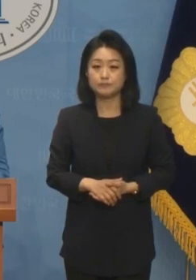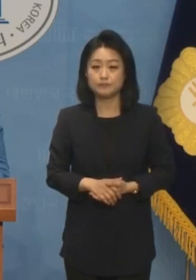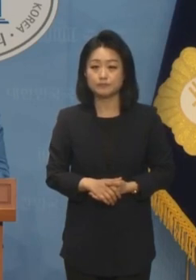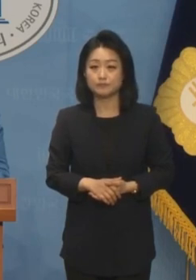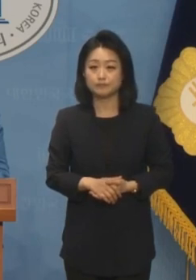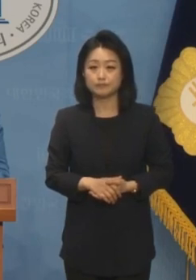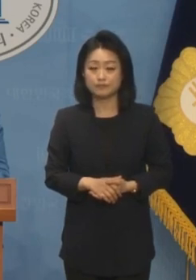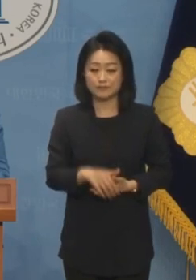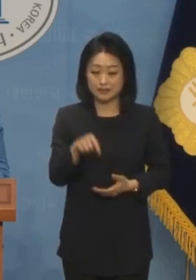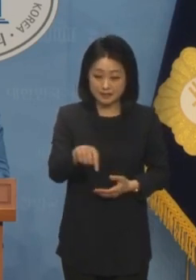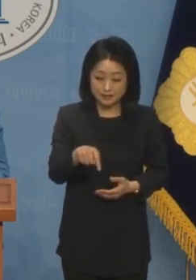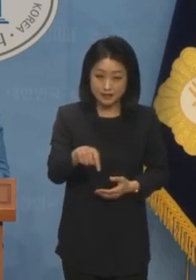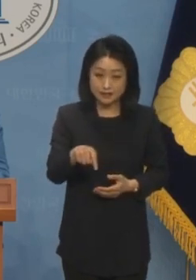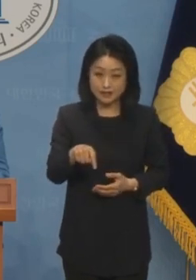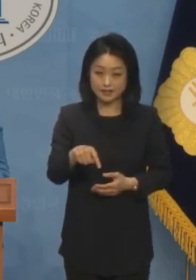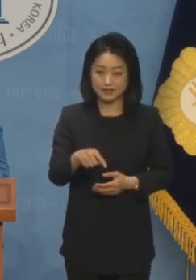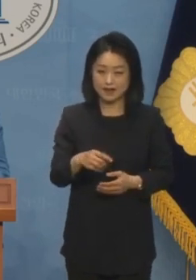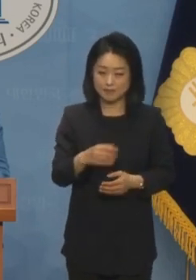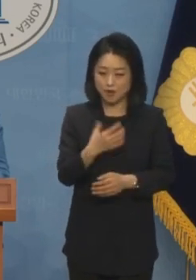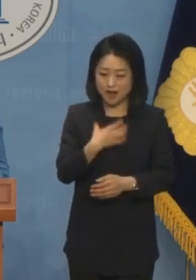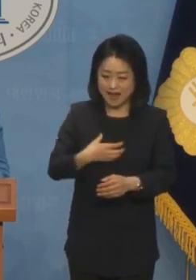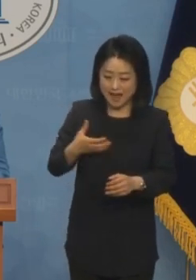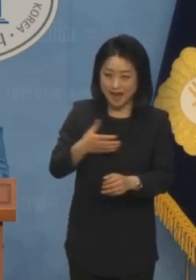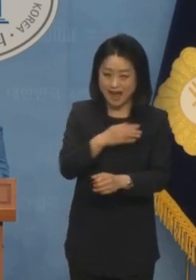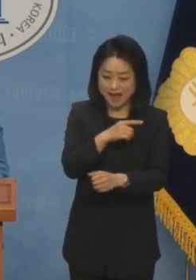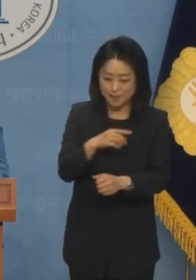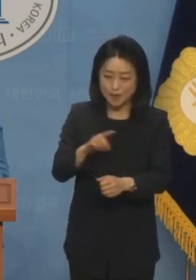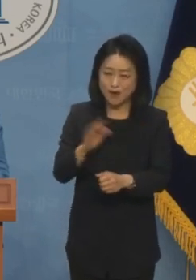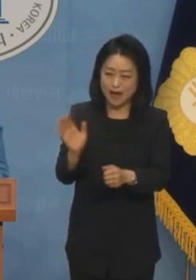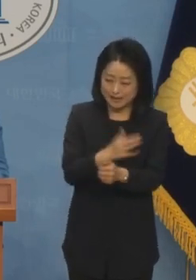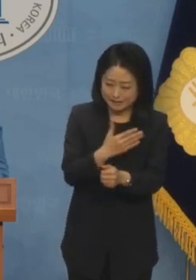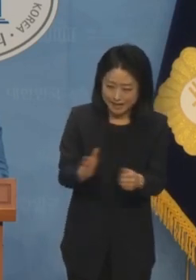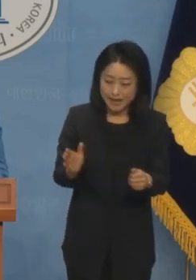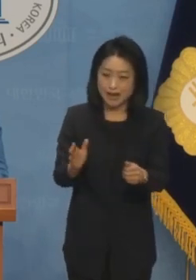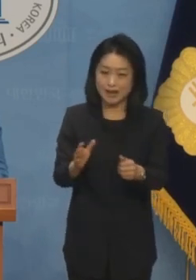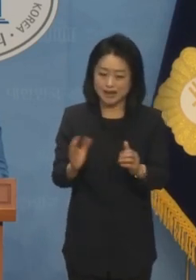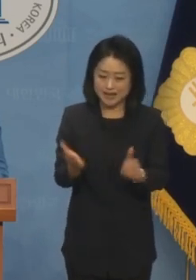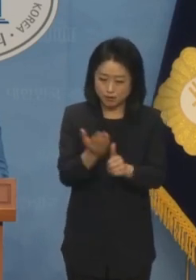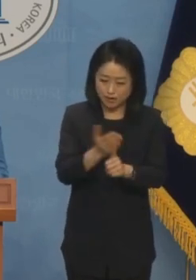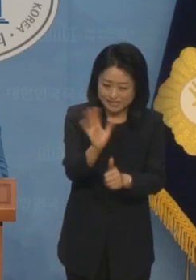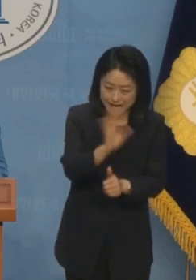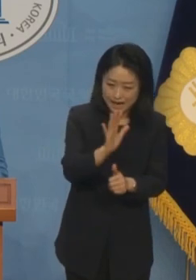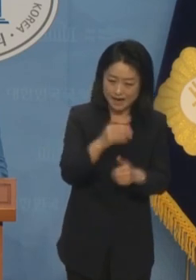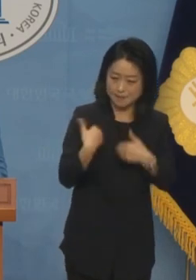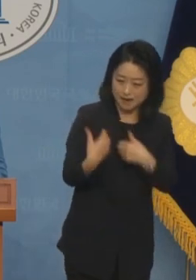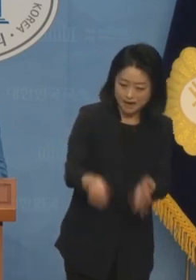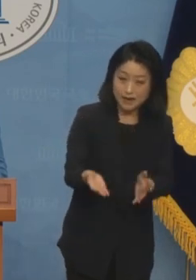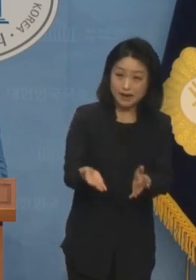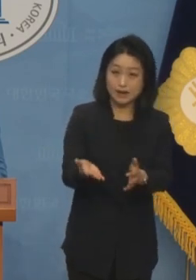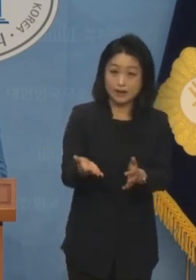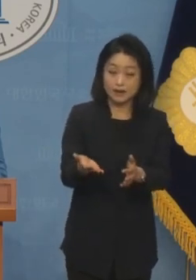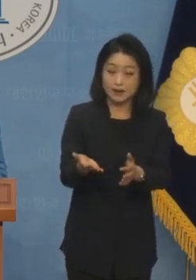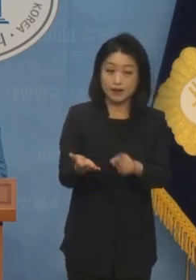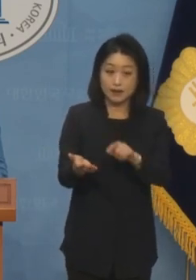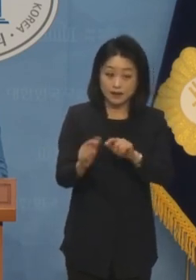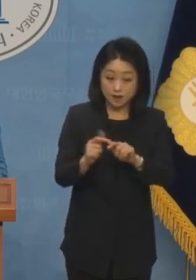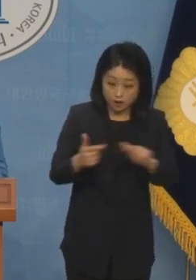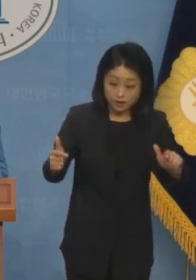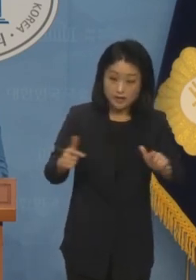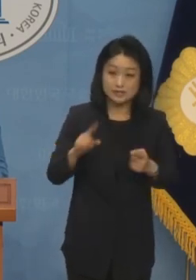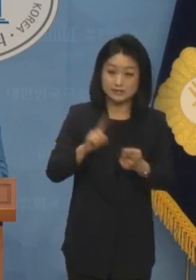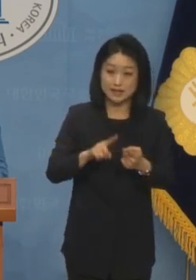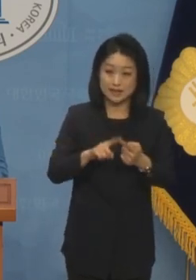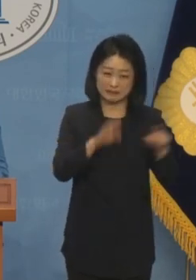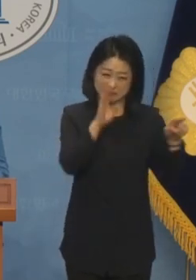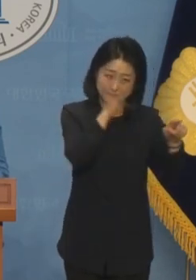피상속인을 유기하거나 학대하거나 방관하거나 양육하지 않거나 부양하지 않거나 등으로